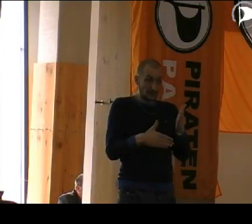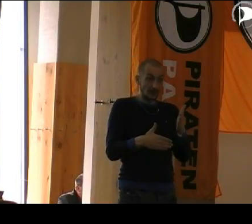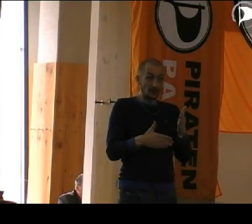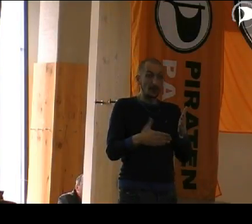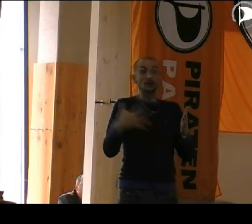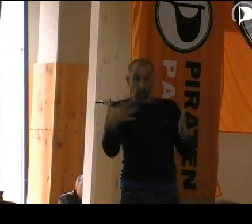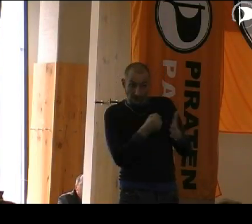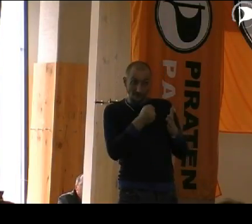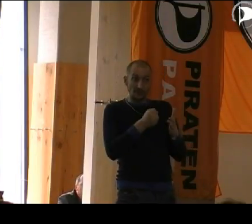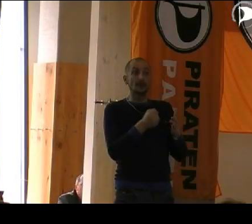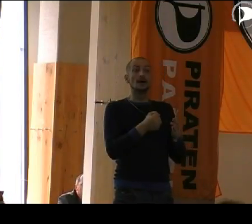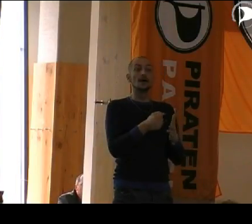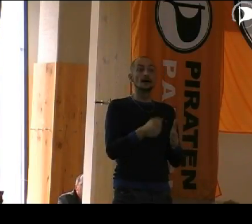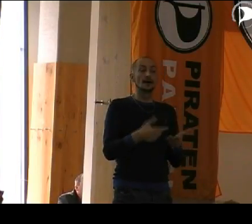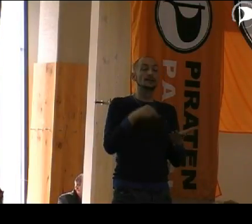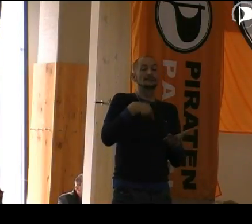okay